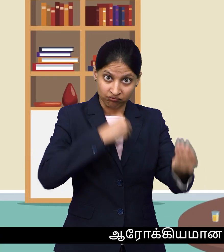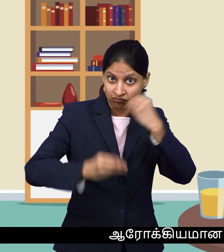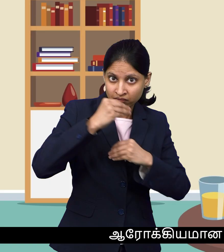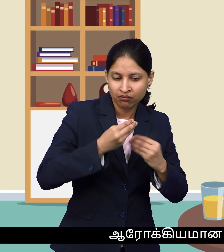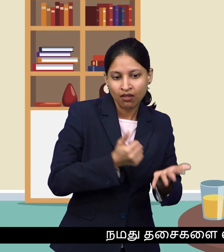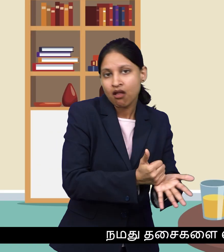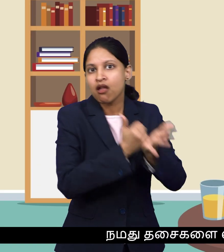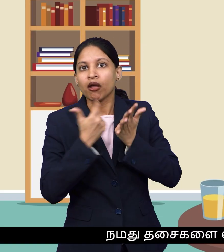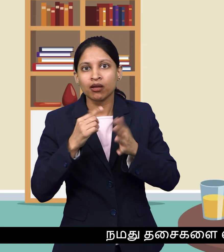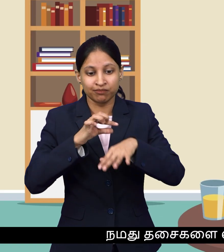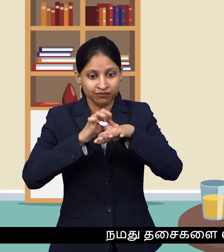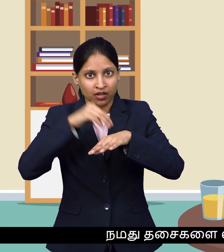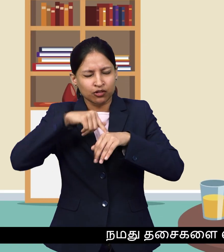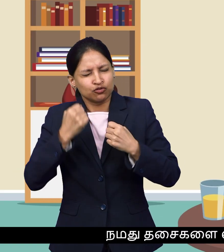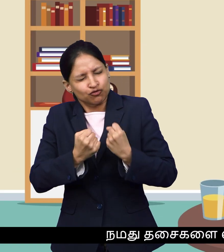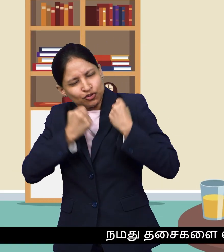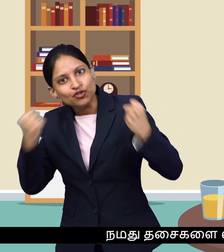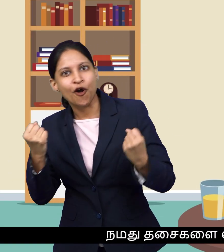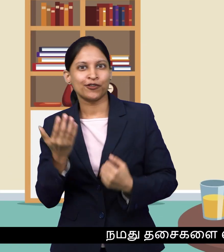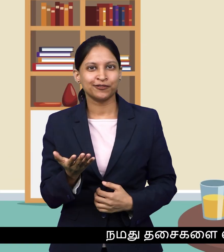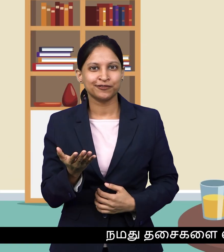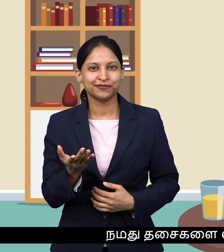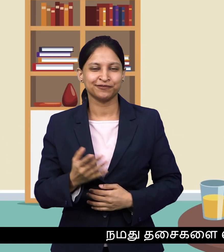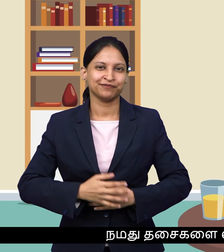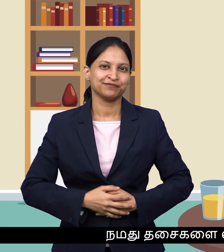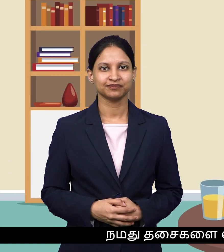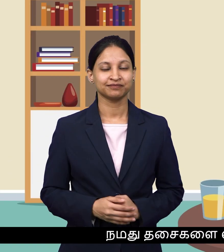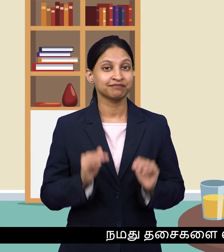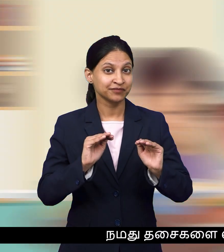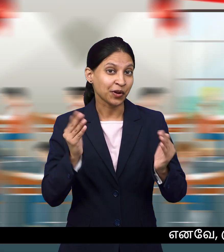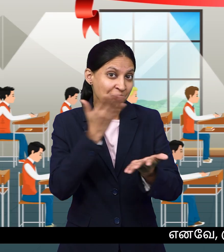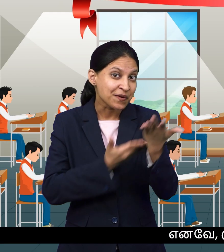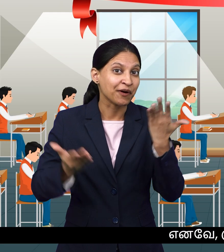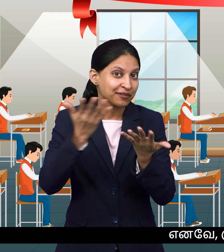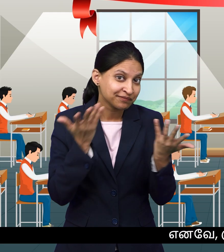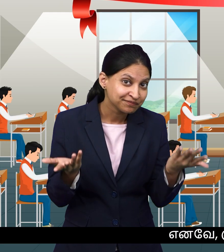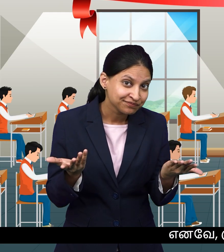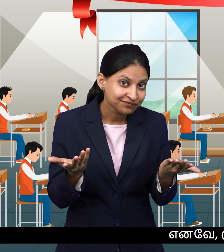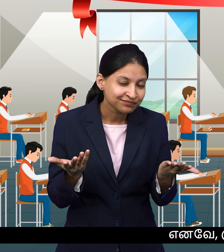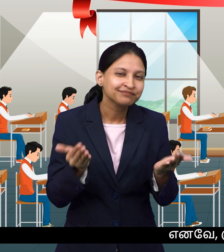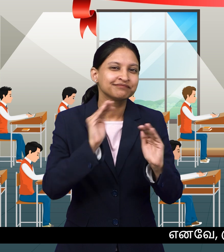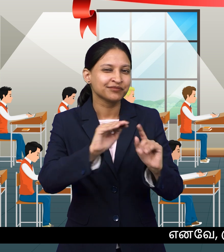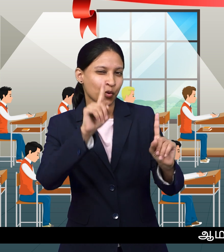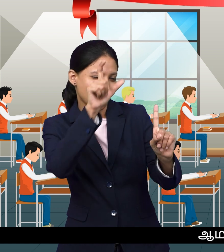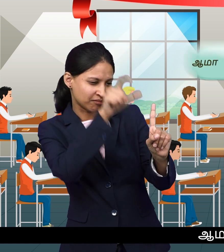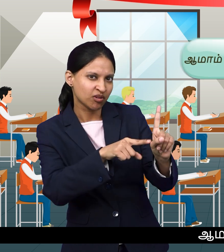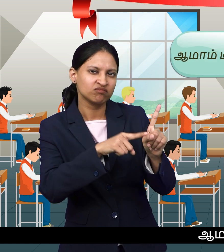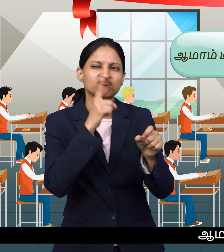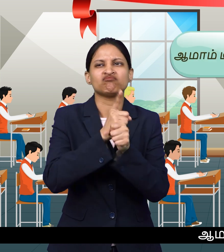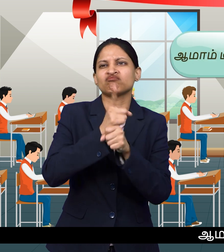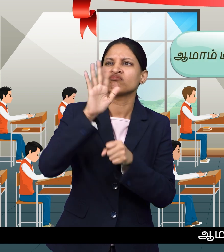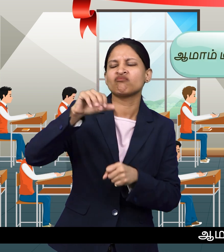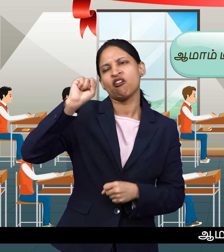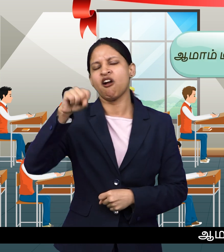ஆரோக்கியமான உணவை உட்கொள்வது நமது தசைகளை வலுப்படுத்த உதவுகிறது. எனவே குழந்தைகளே,